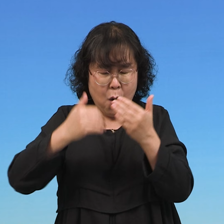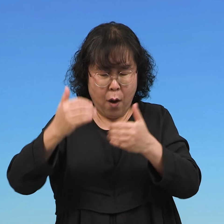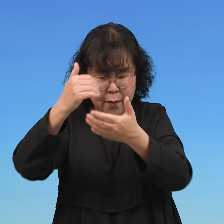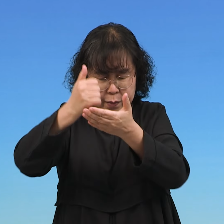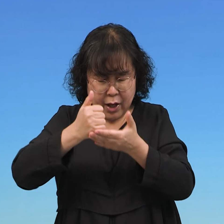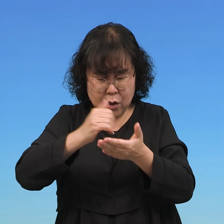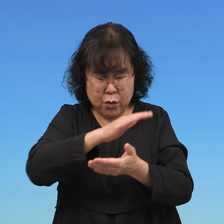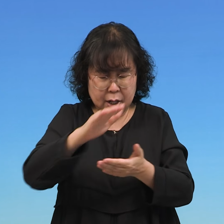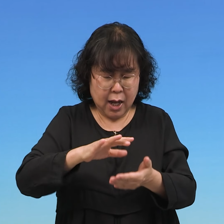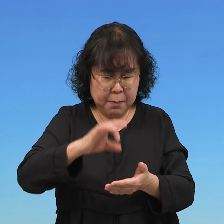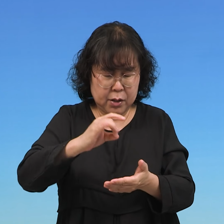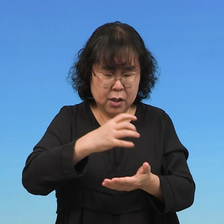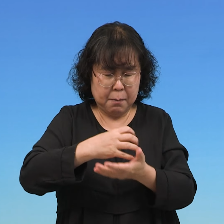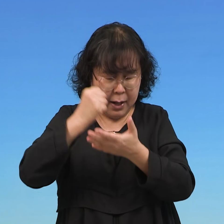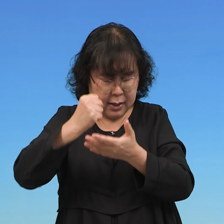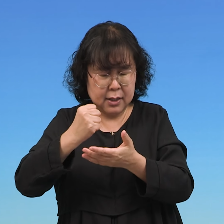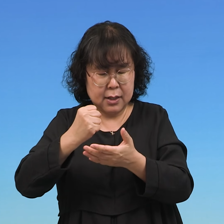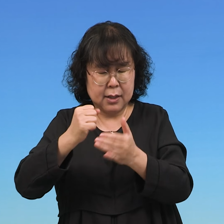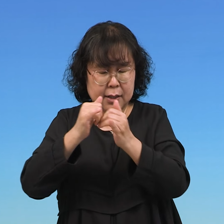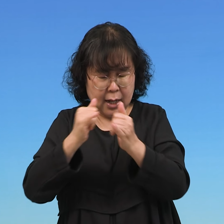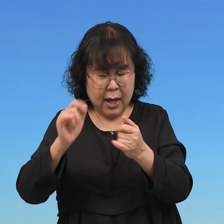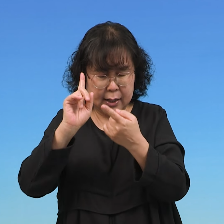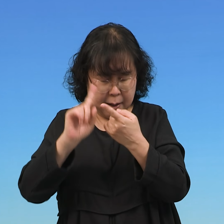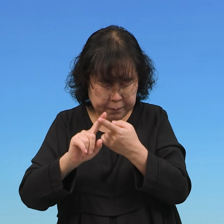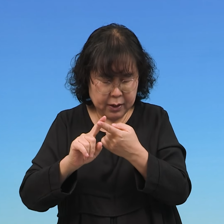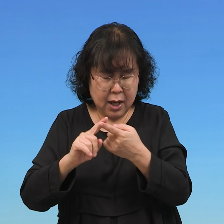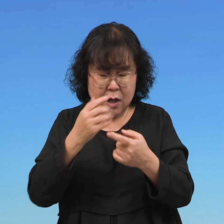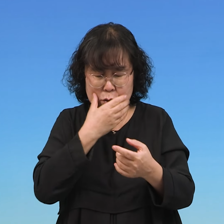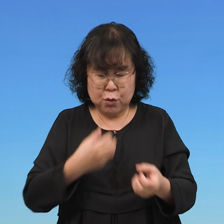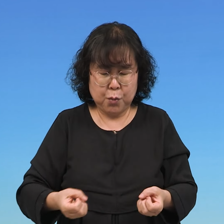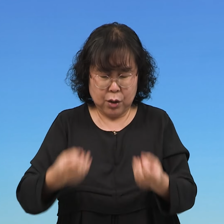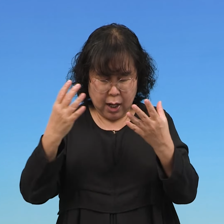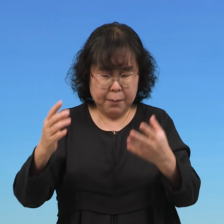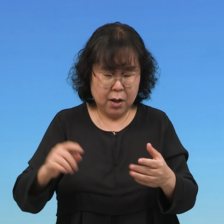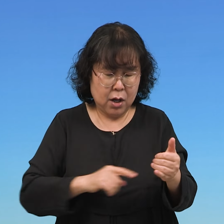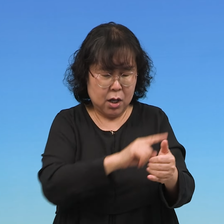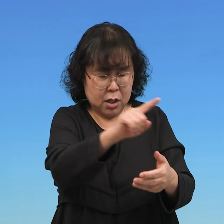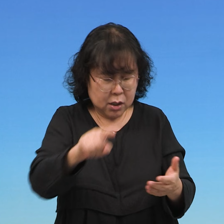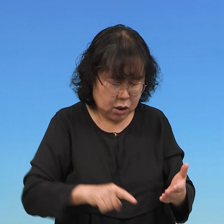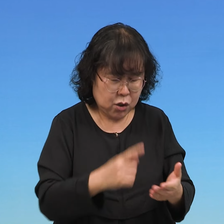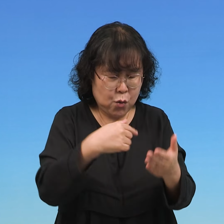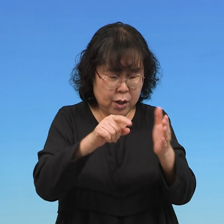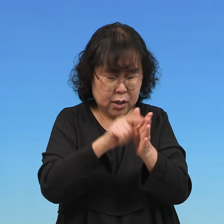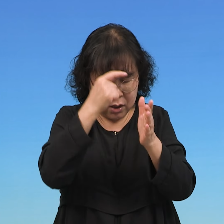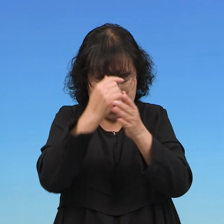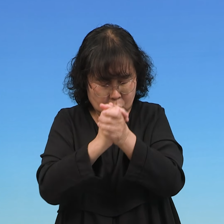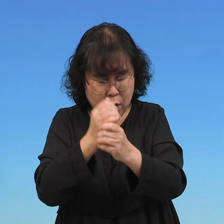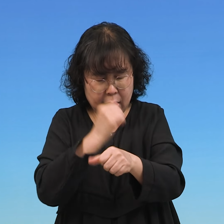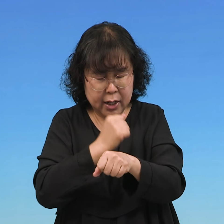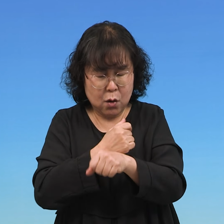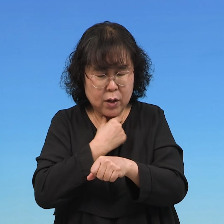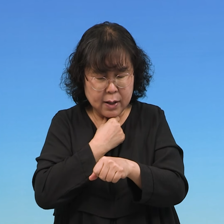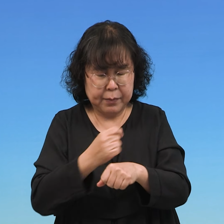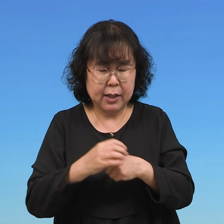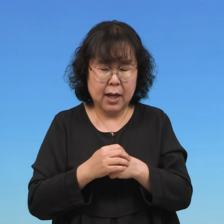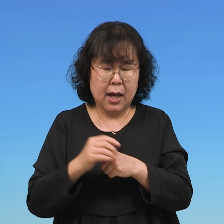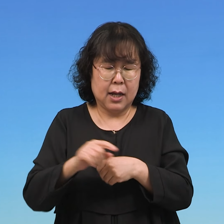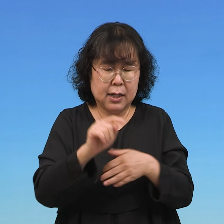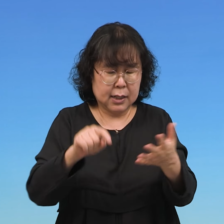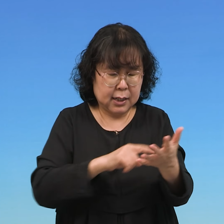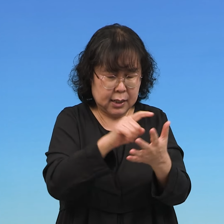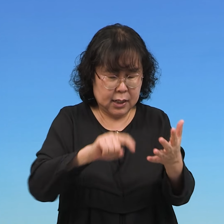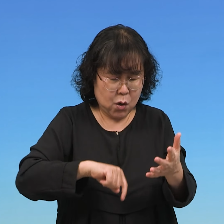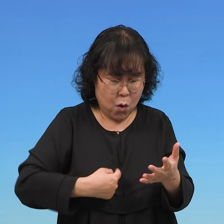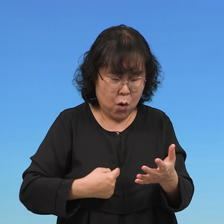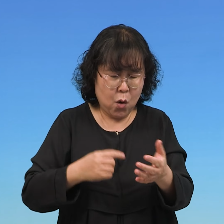하나님의 환대를 우리가 먼저 받아 누린 자로서 하나님 축복하며 그들을 위하여 기도하기를 원합니다.